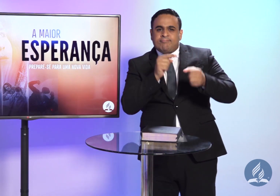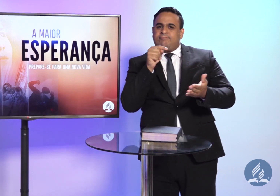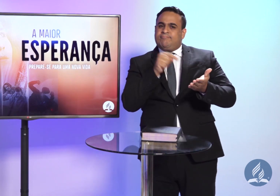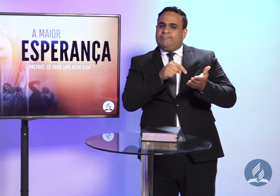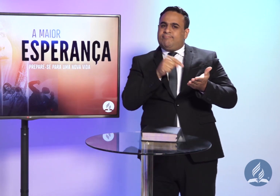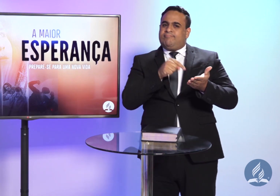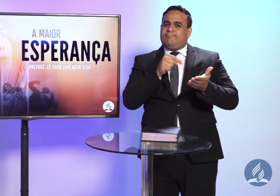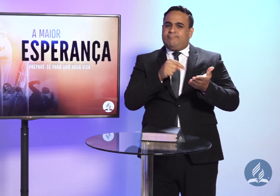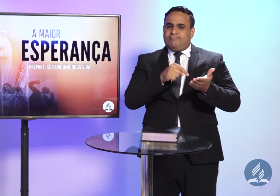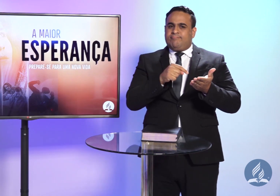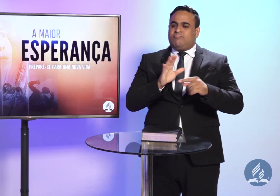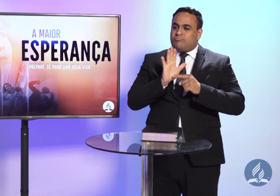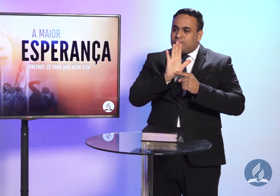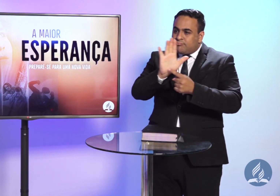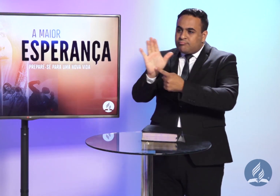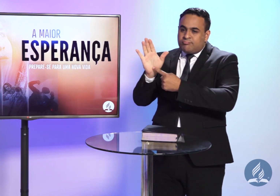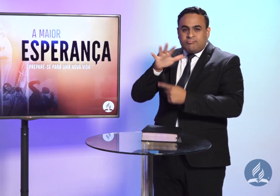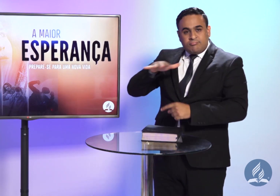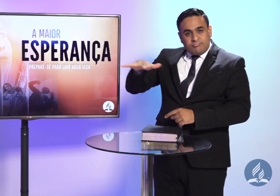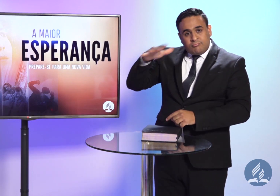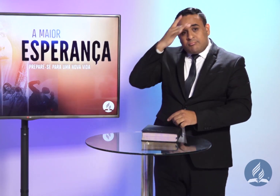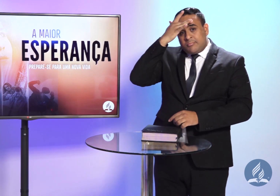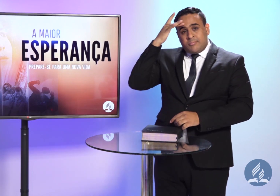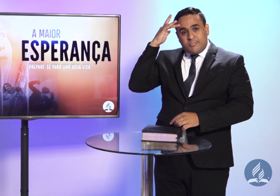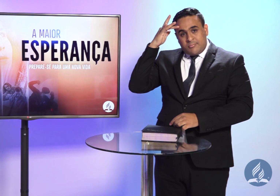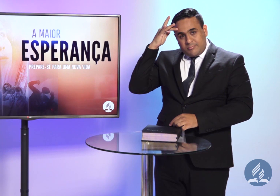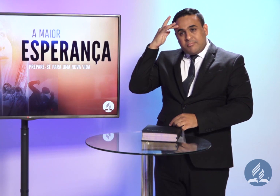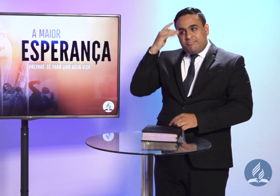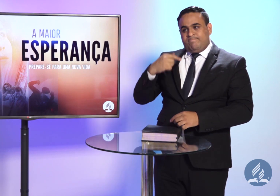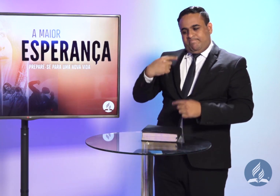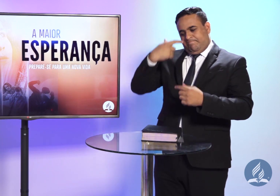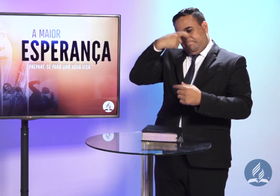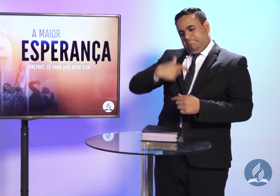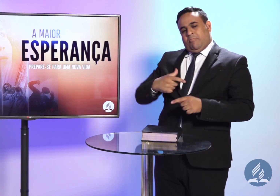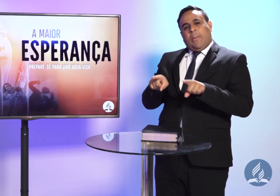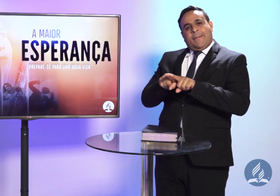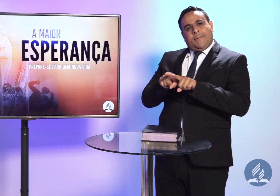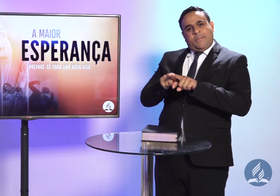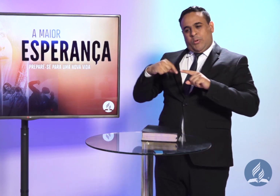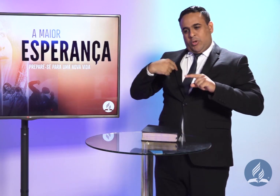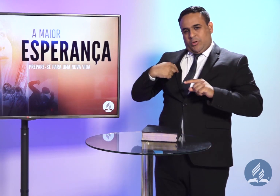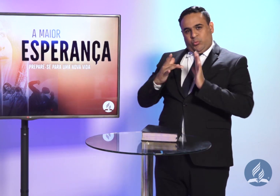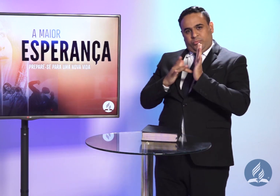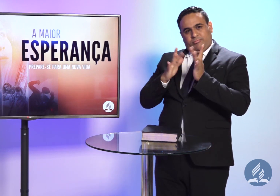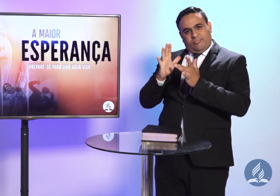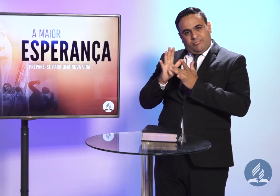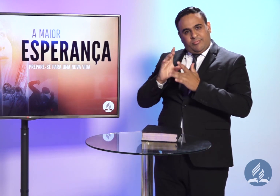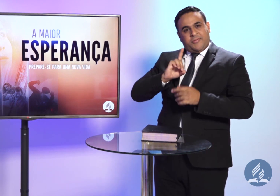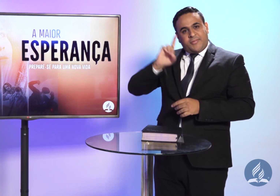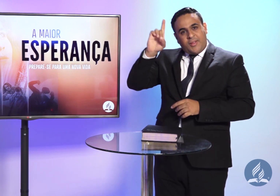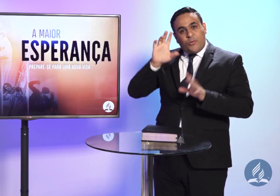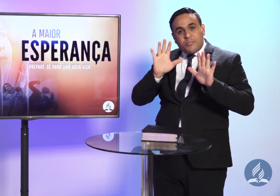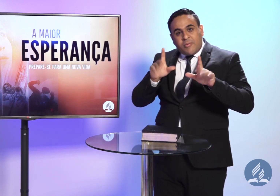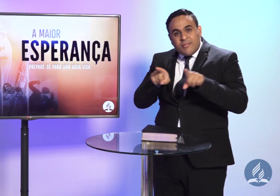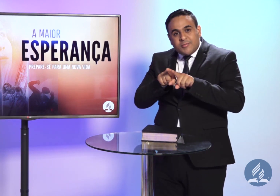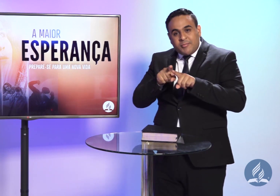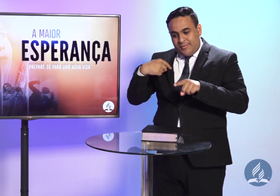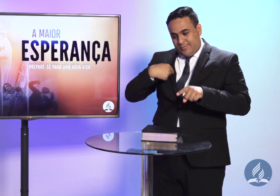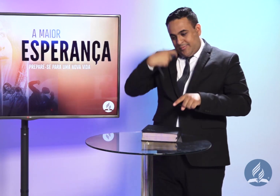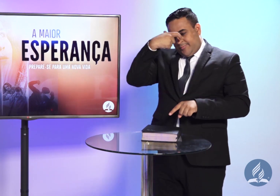por Deus que nós vamos conseguir mostrar ao mundo a verdadeira luz, que nós vamos conseguir mostrar ao mundo quem é